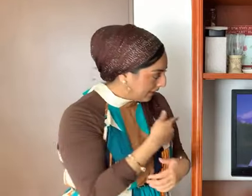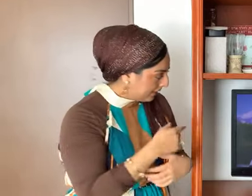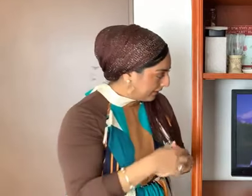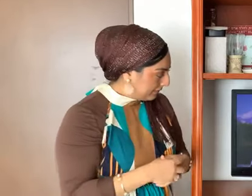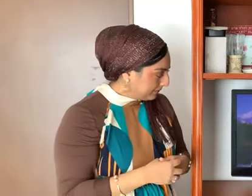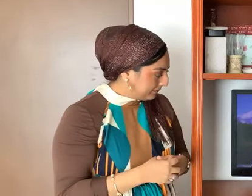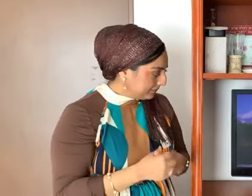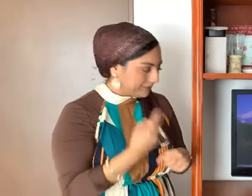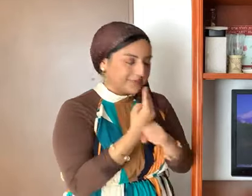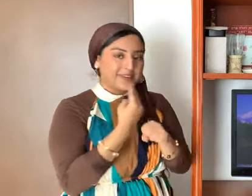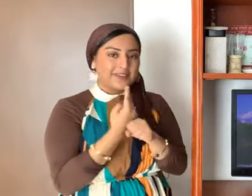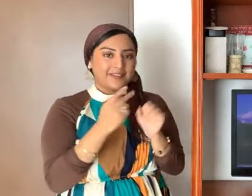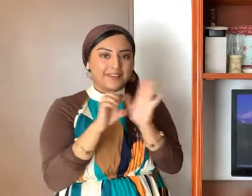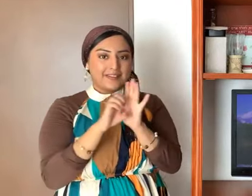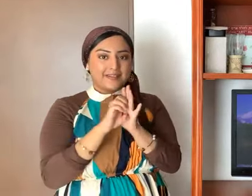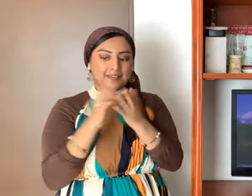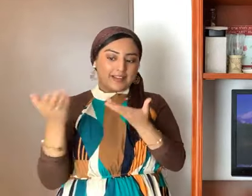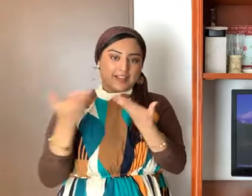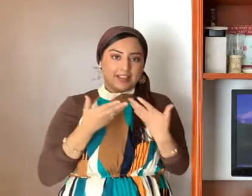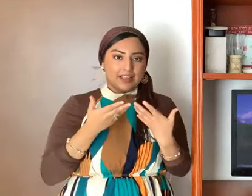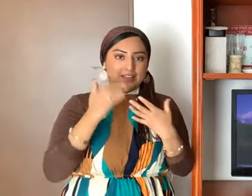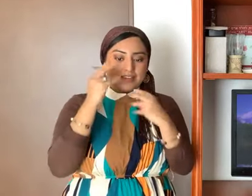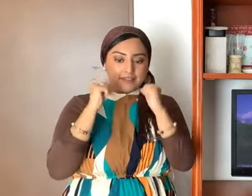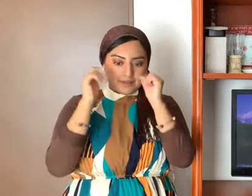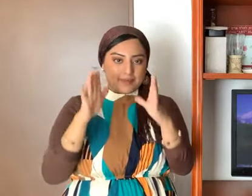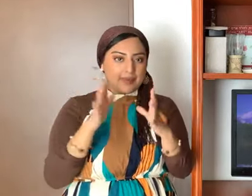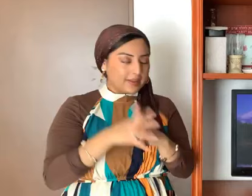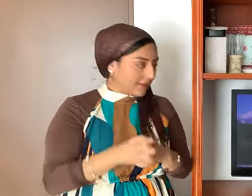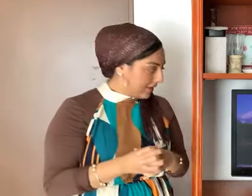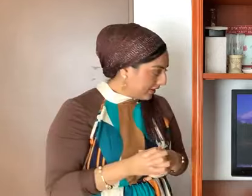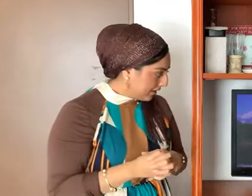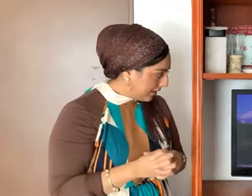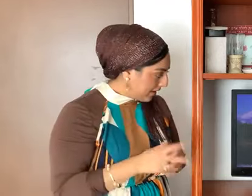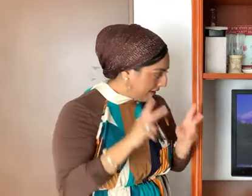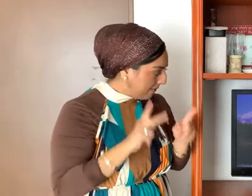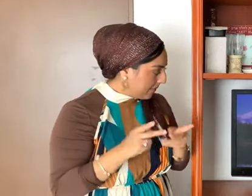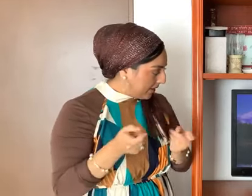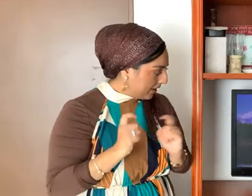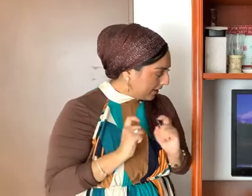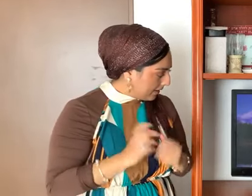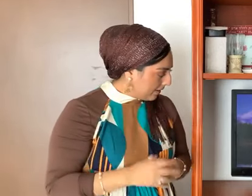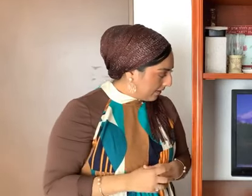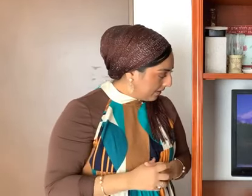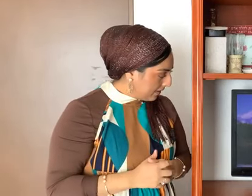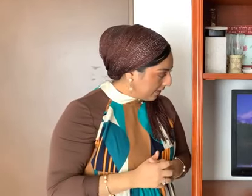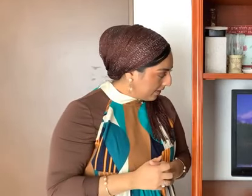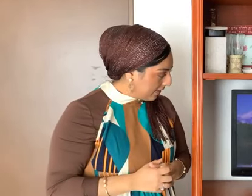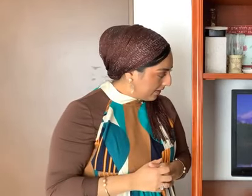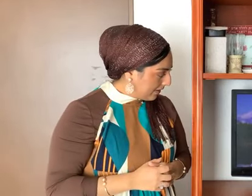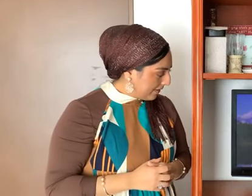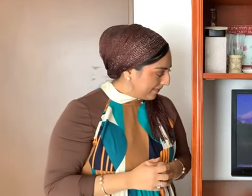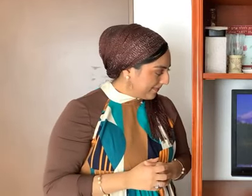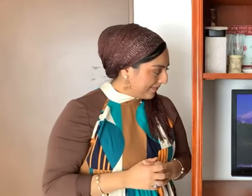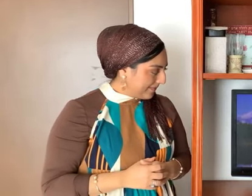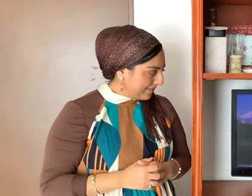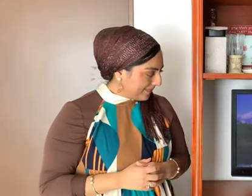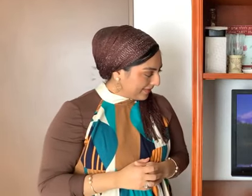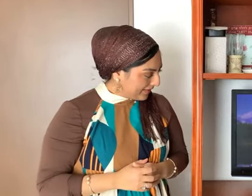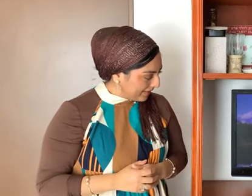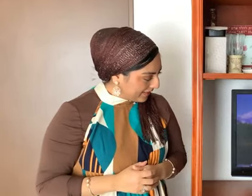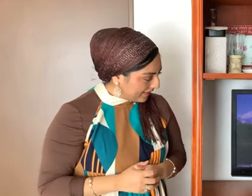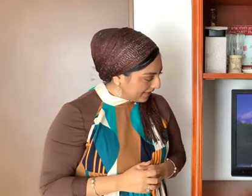que, aleluya, estos fueron un regalo y que el Eterno bendiga a la persona que me los regaló. Amén. No digo nombres ni nada